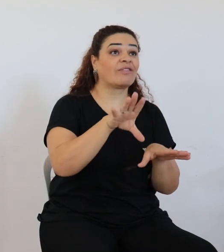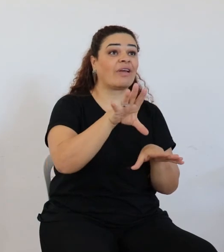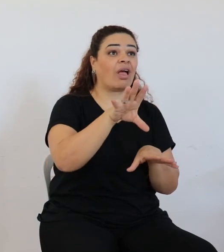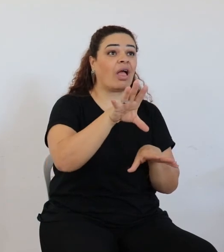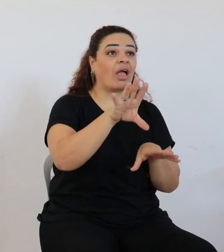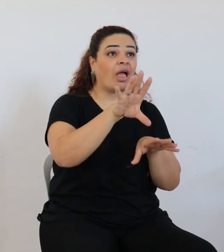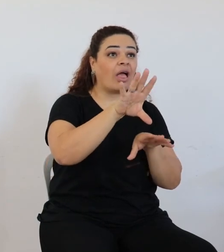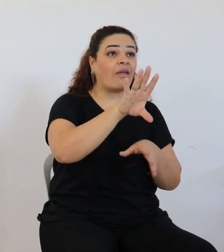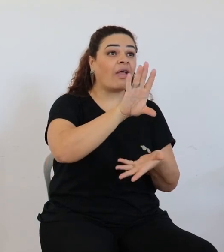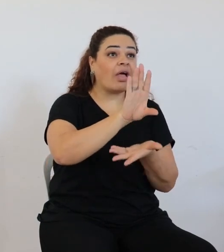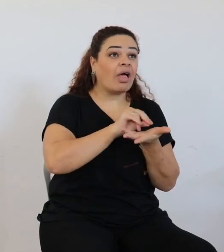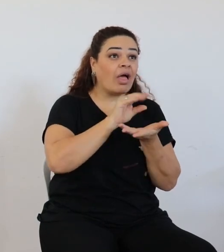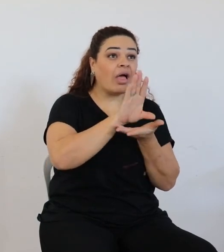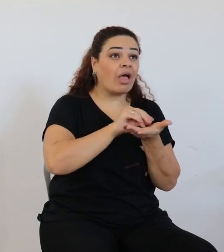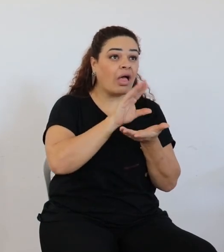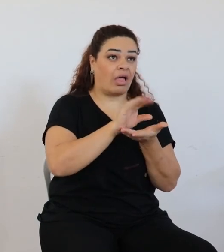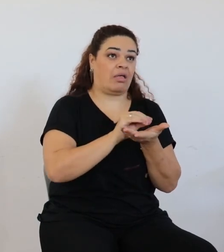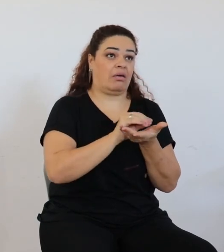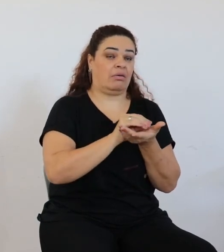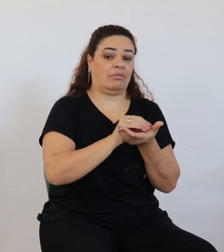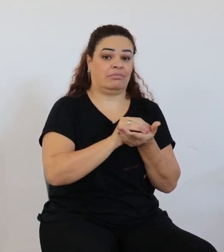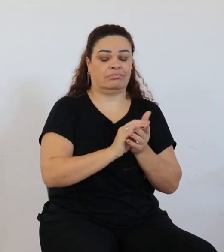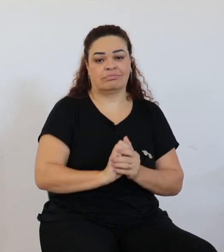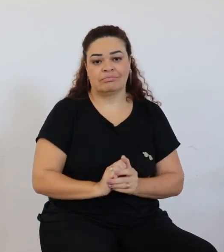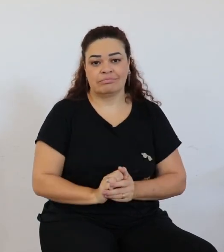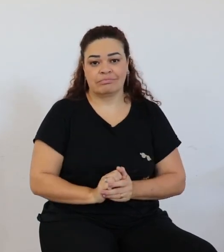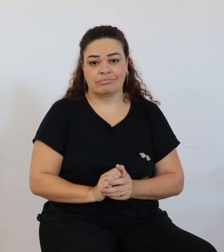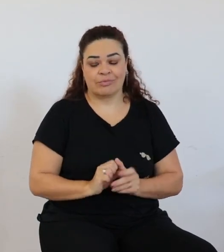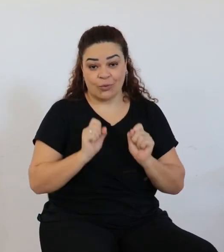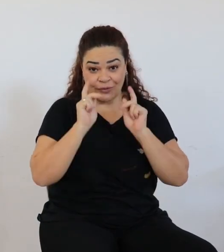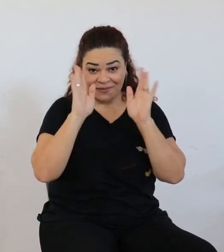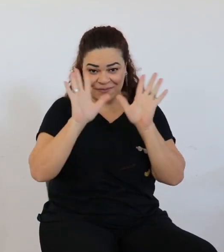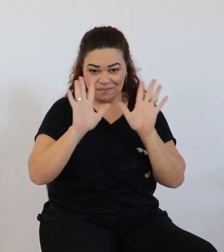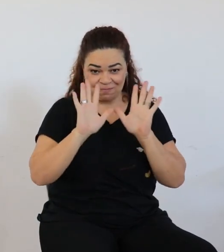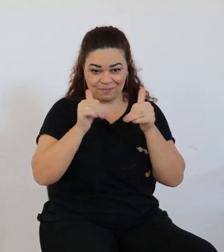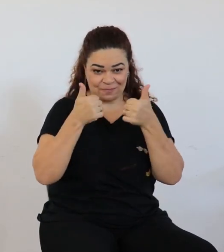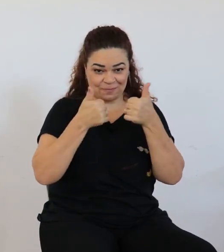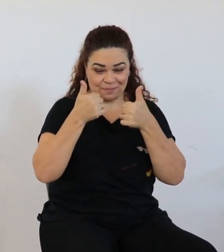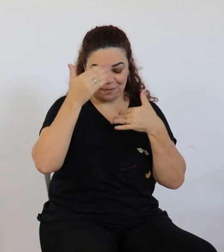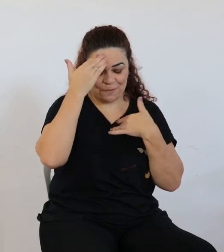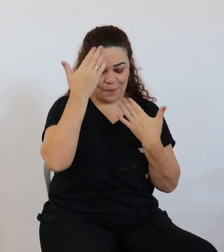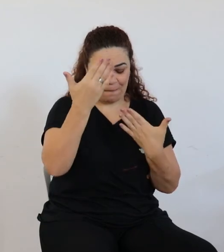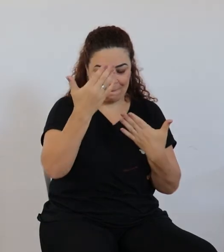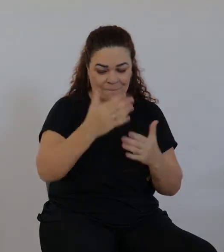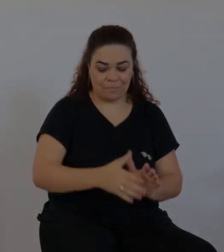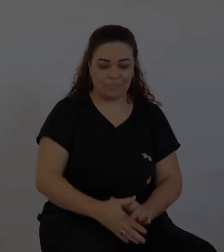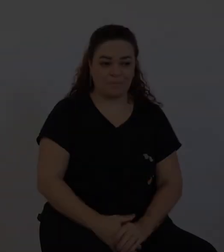nenhum desenvolvimento para ela. É esse o recadinho de hoje. Obrigada.